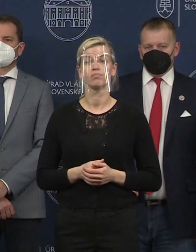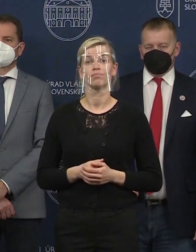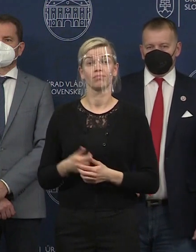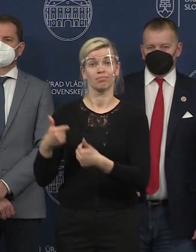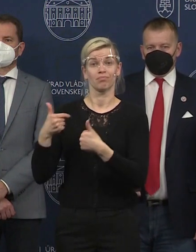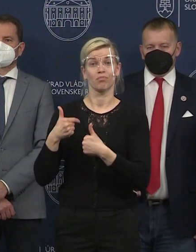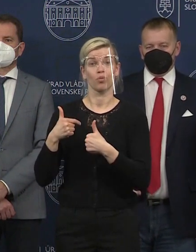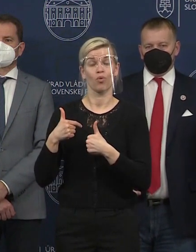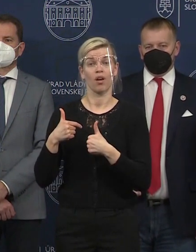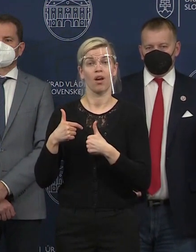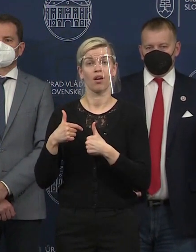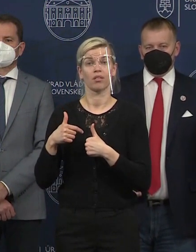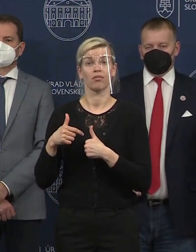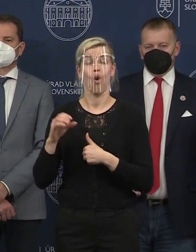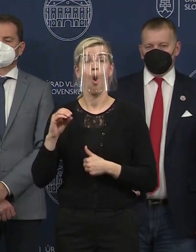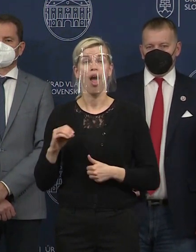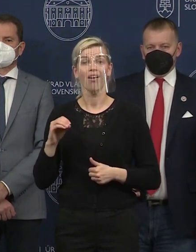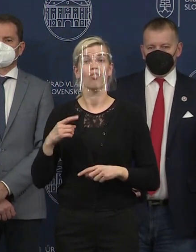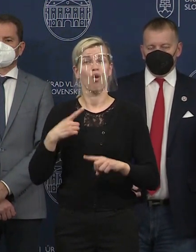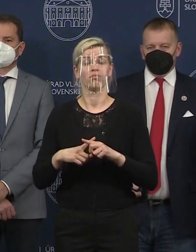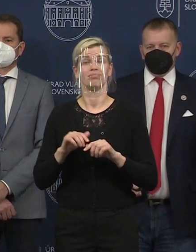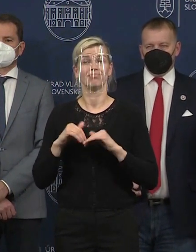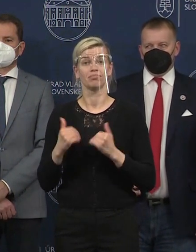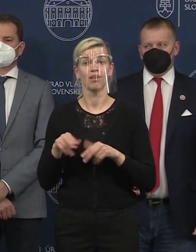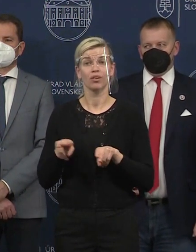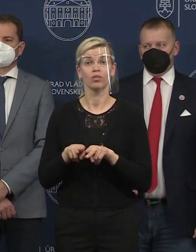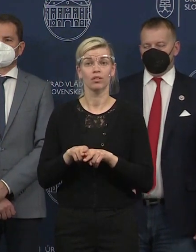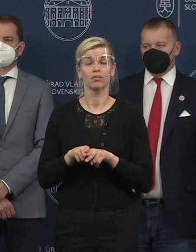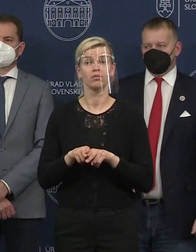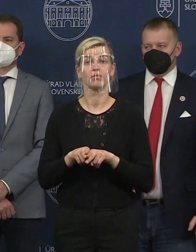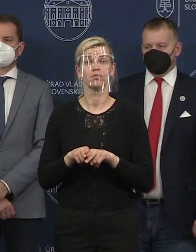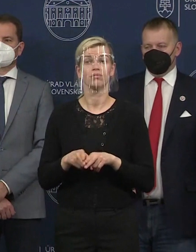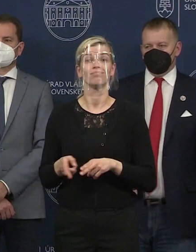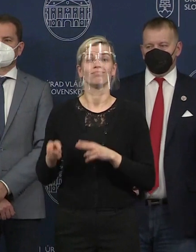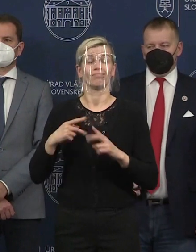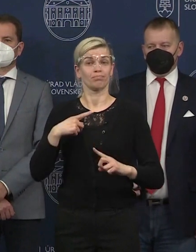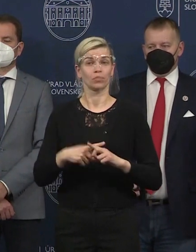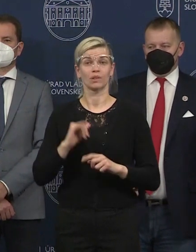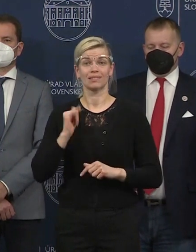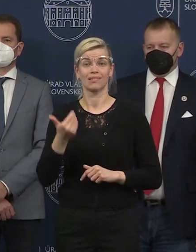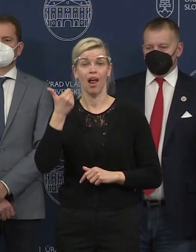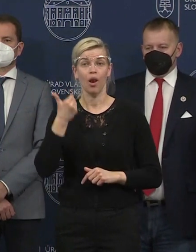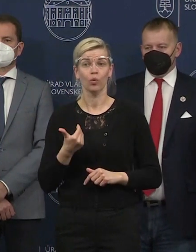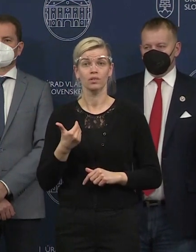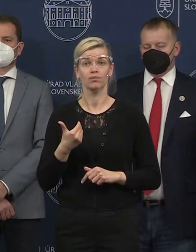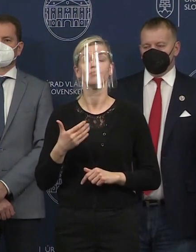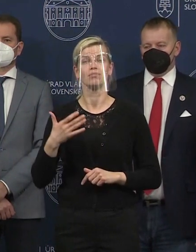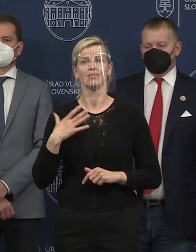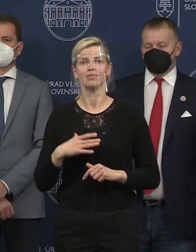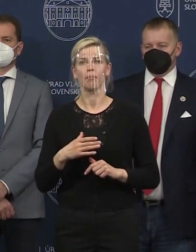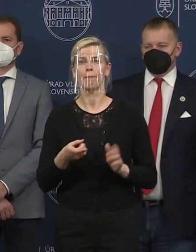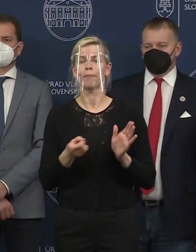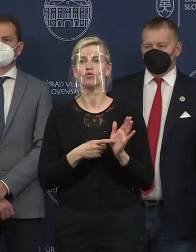Accetto questa sfida e l'apprezzo molto. Con il sostegno del partito Lano e del partito politico siamo una famiglia. Vado a un incontro con la presidenza del Partito